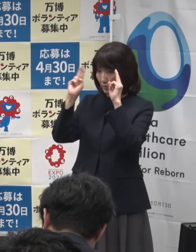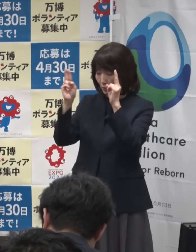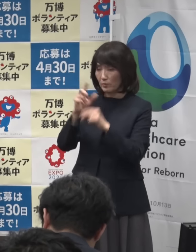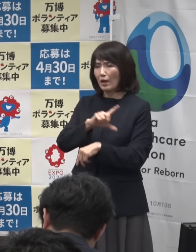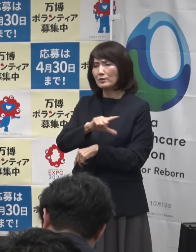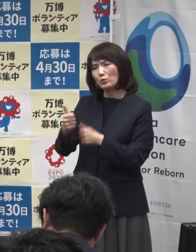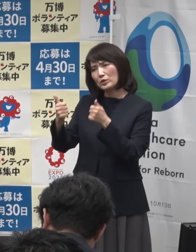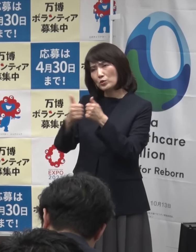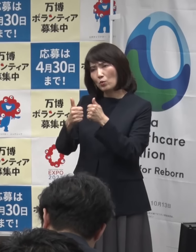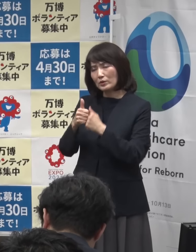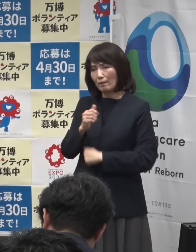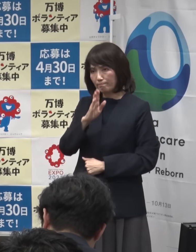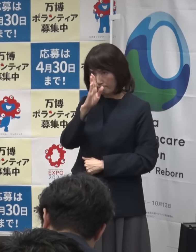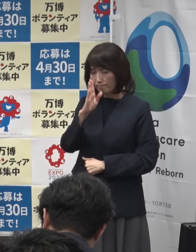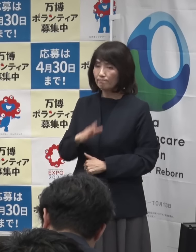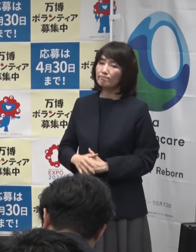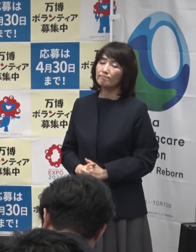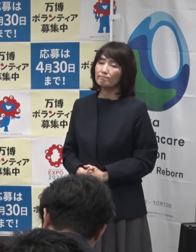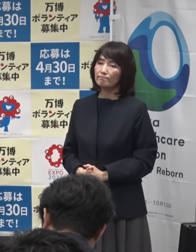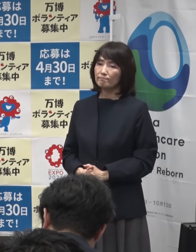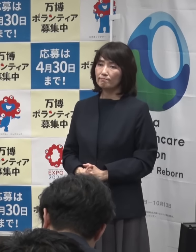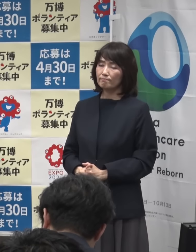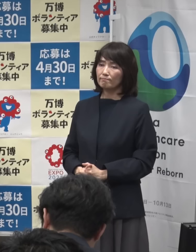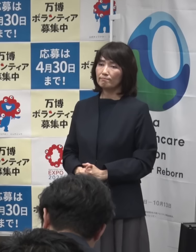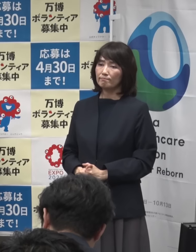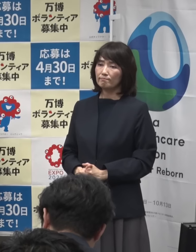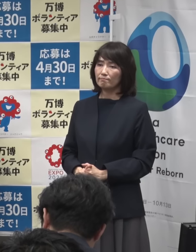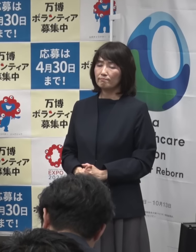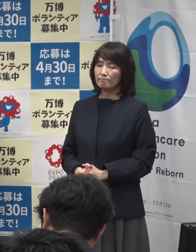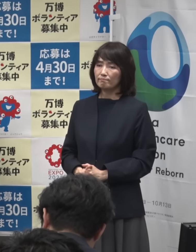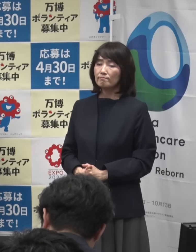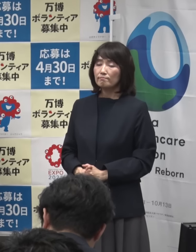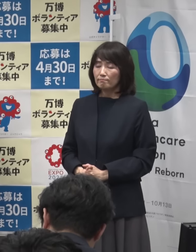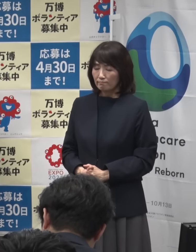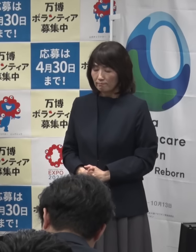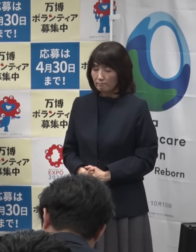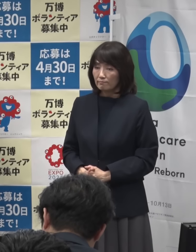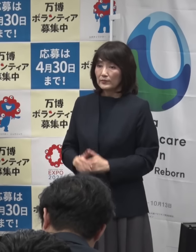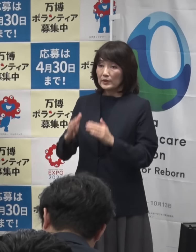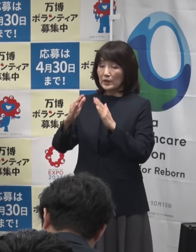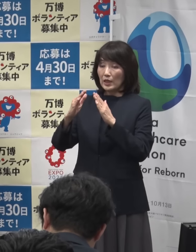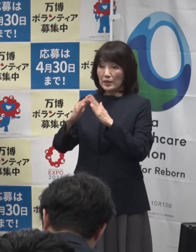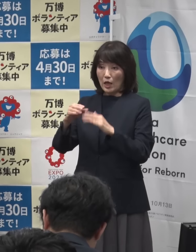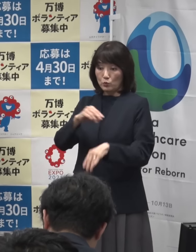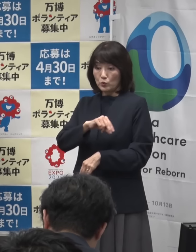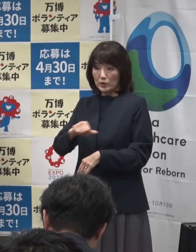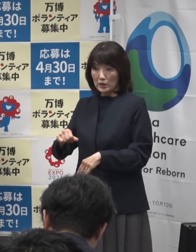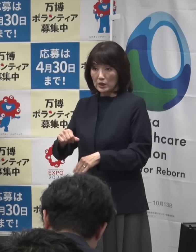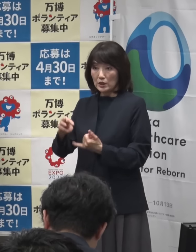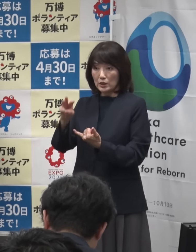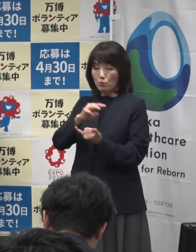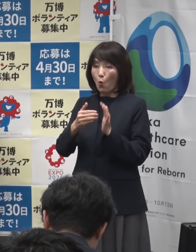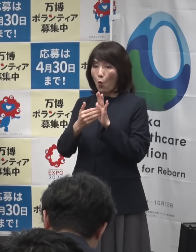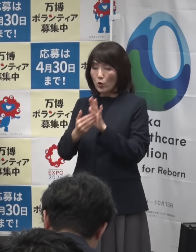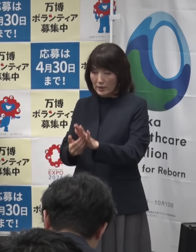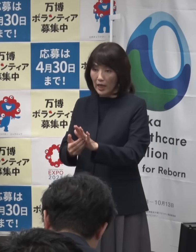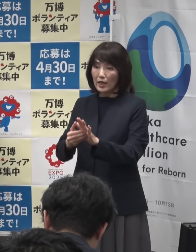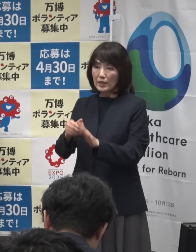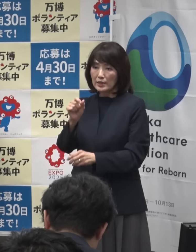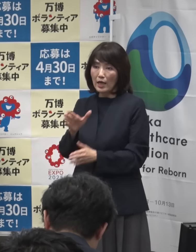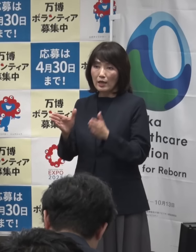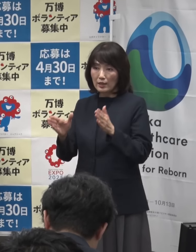にですね、ご相談をいただけたらと思います。そして宅地防災の周知啓発ということで、4月30日から5